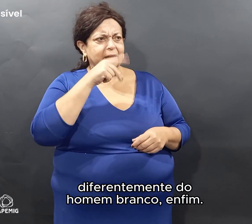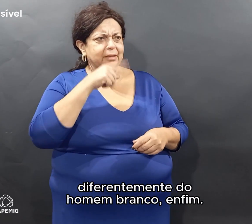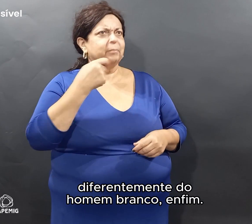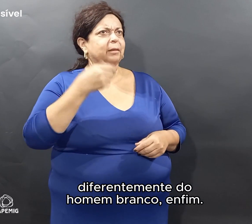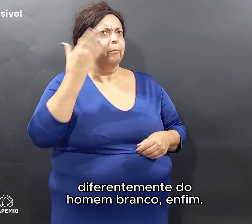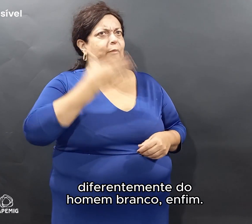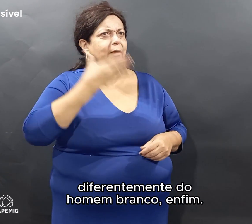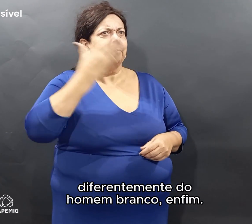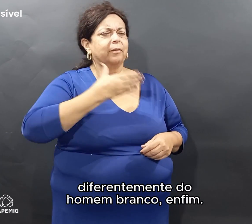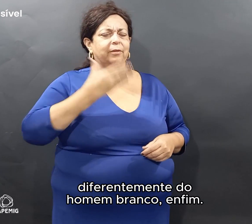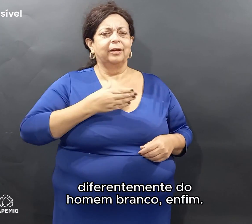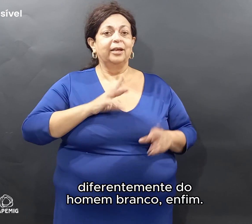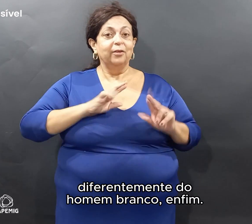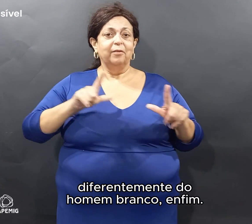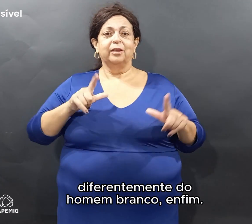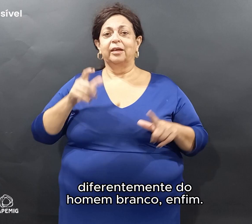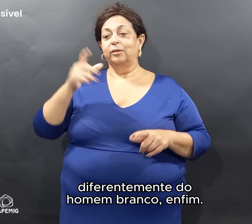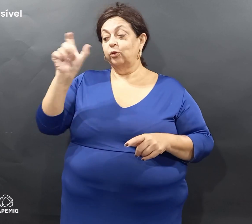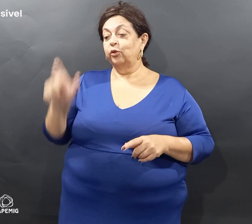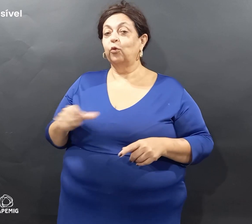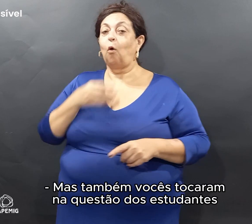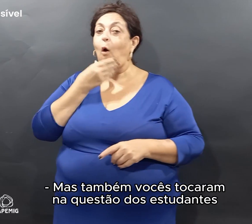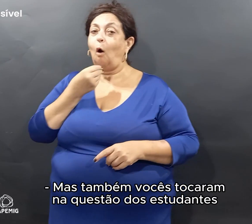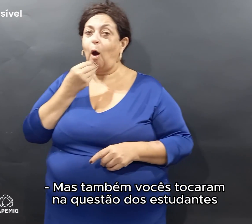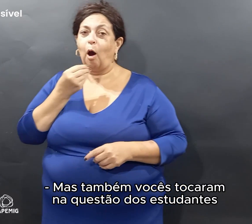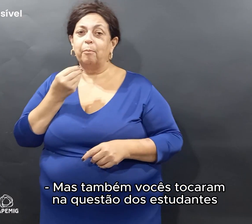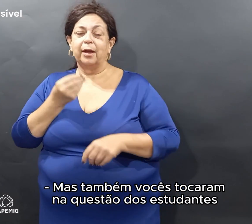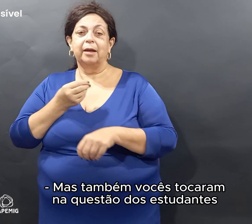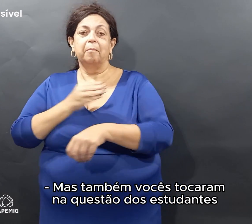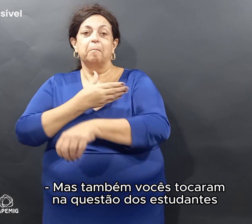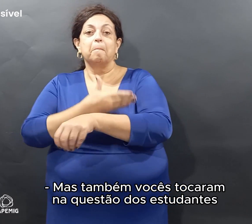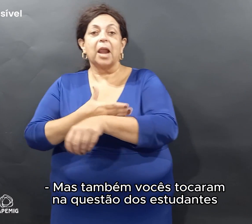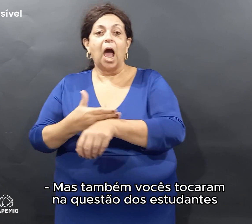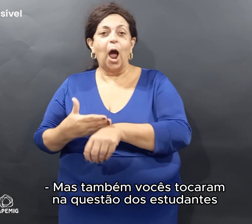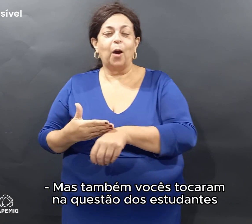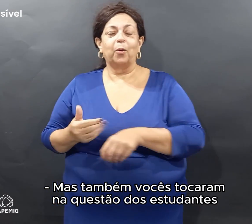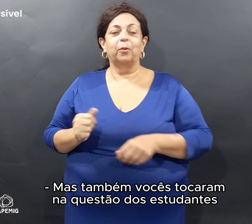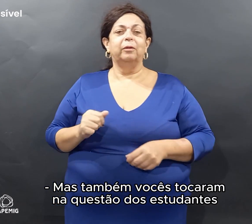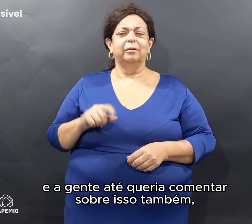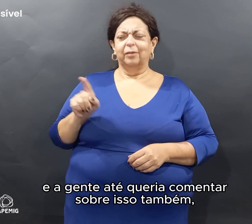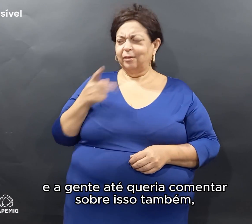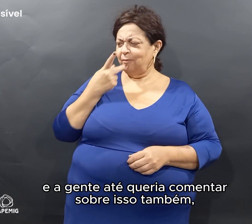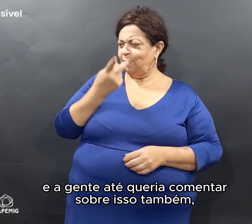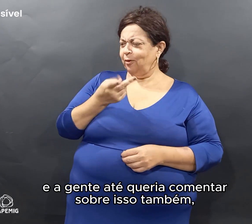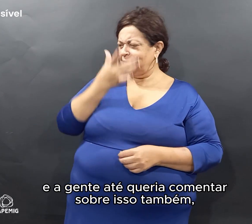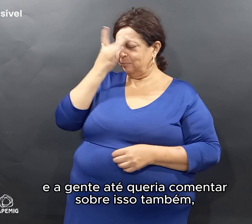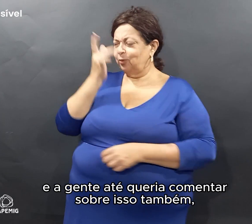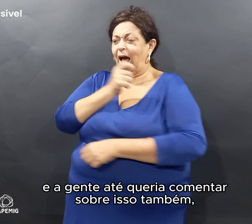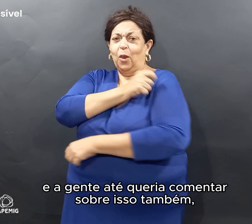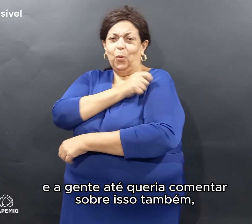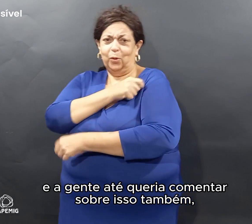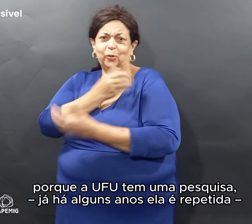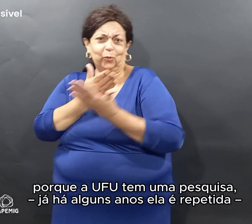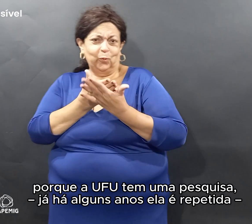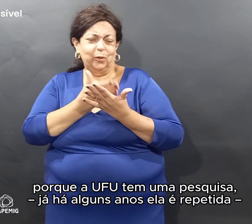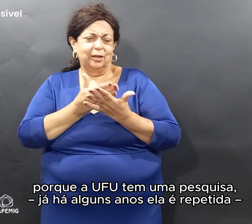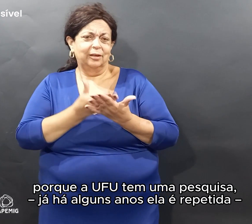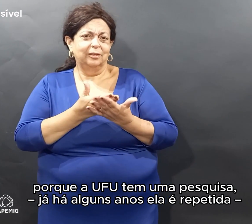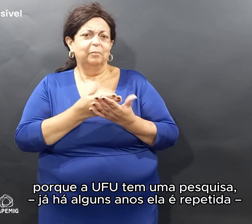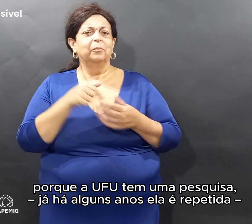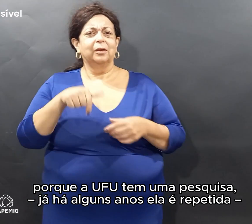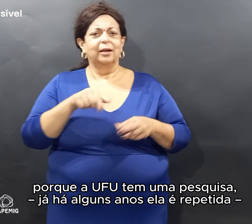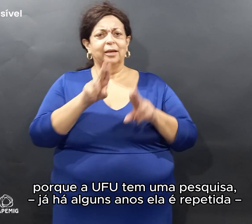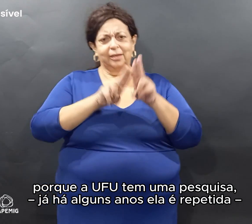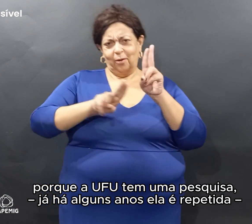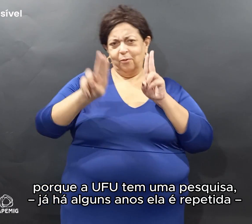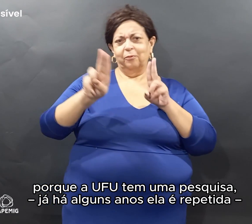diferentemente do homem branco, enfim, né? Mas também vocês tocaram na questão dos estudantes e a gente até queria comentar sobre isso também, porque a UFO tem